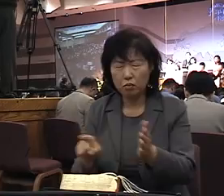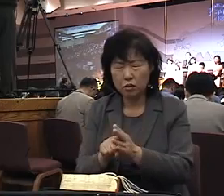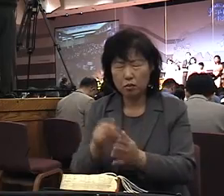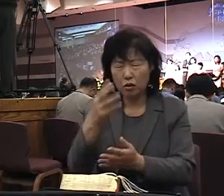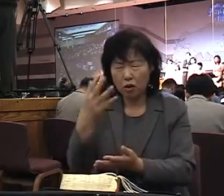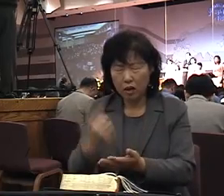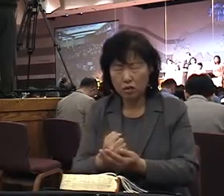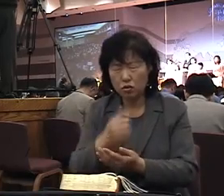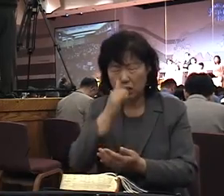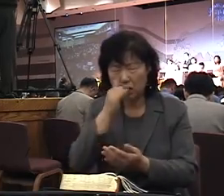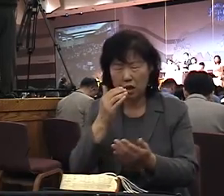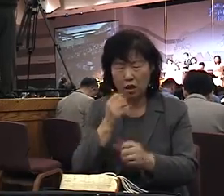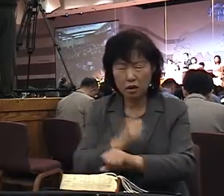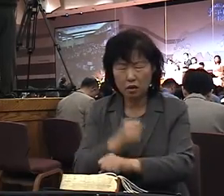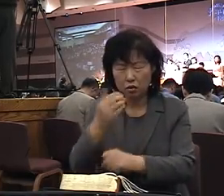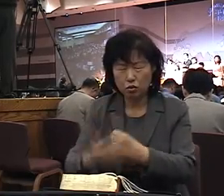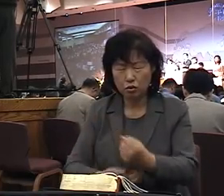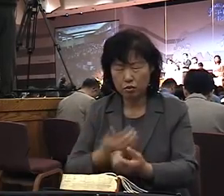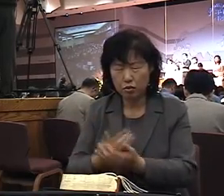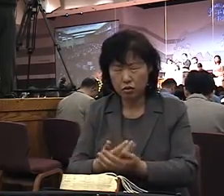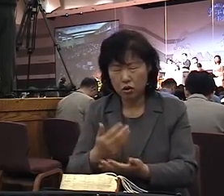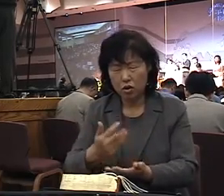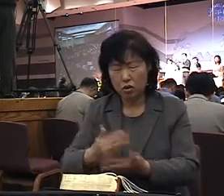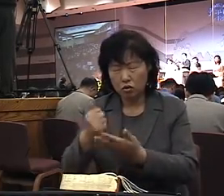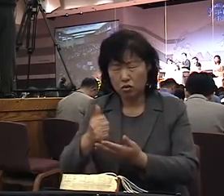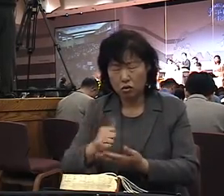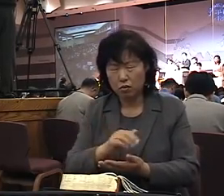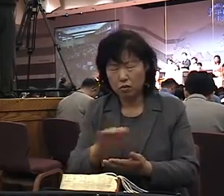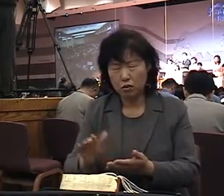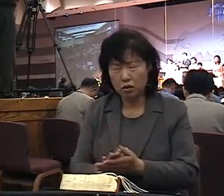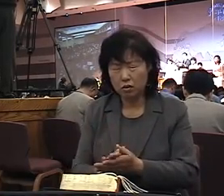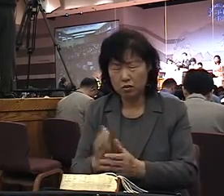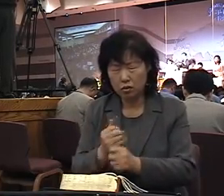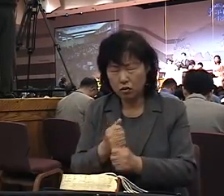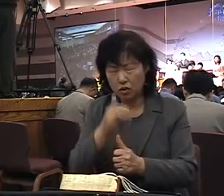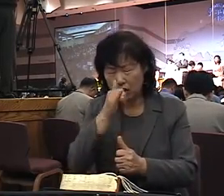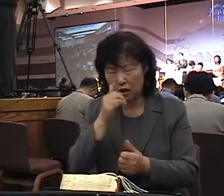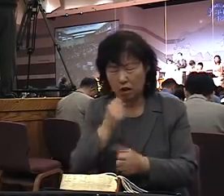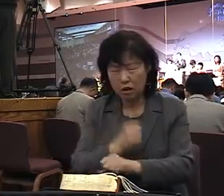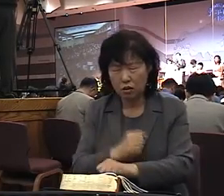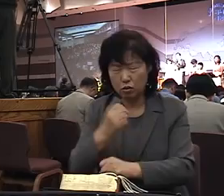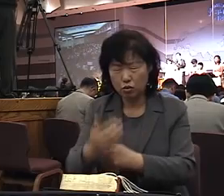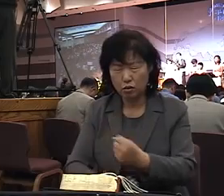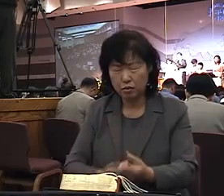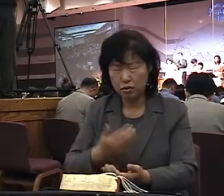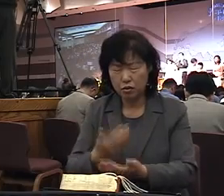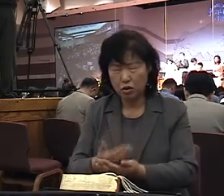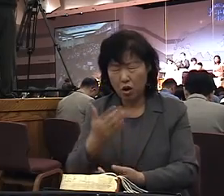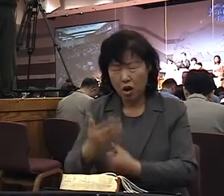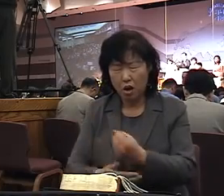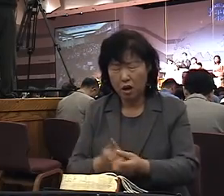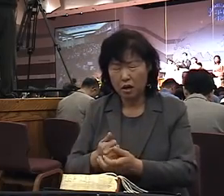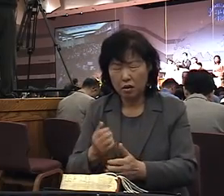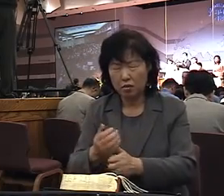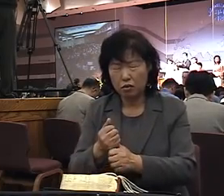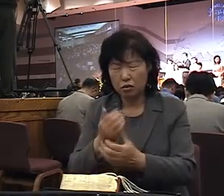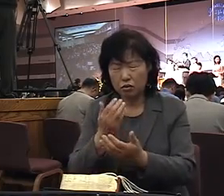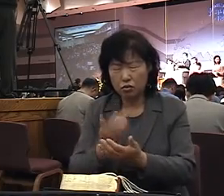주시옵소서. 오 하나님 아버지, 주님만을 붙잡습니다. 주님만을 믿습니다. 오 하나님